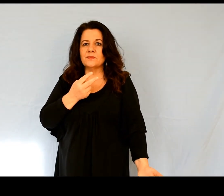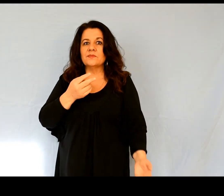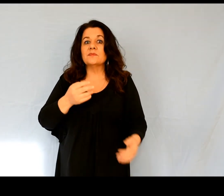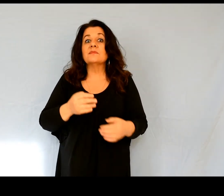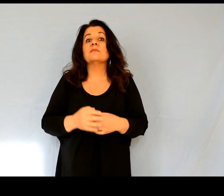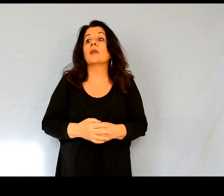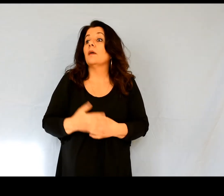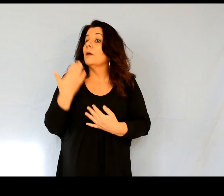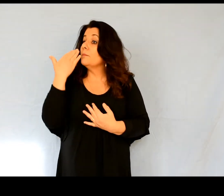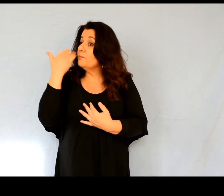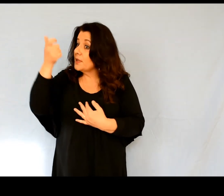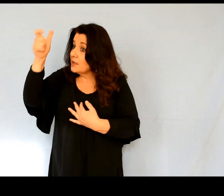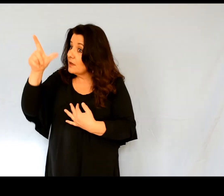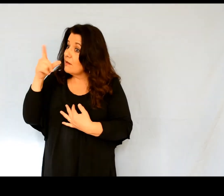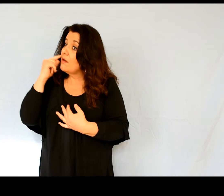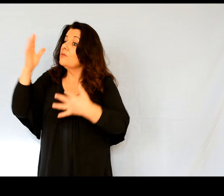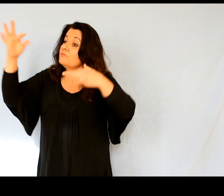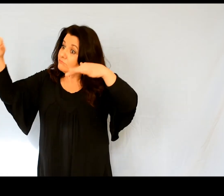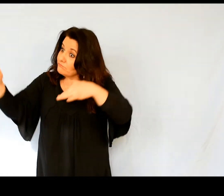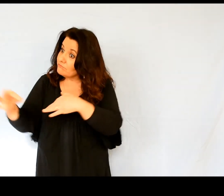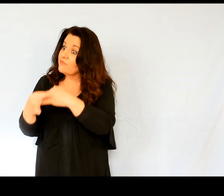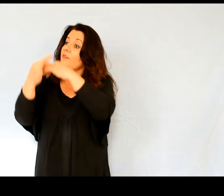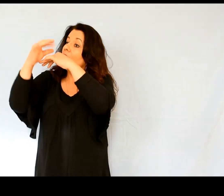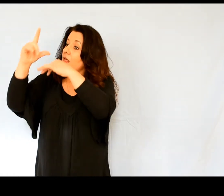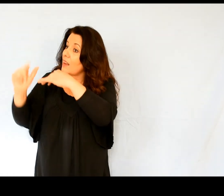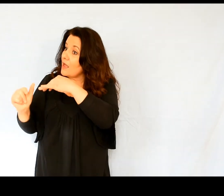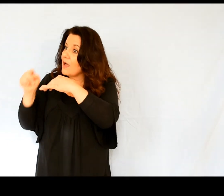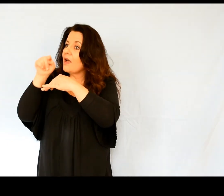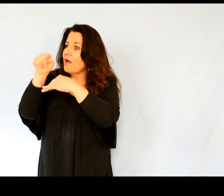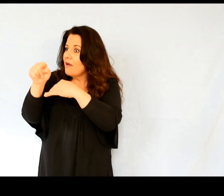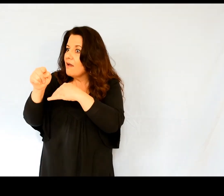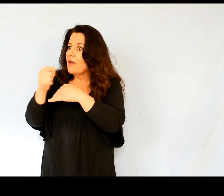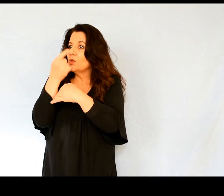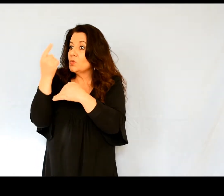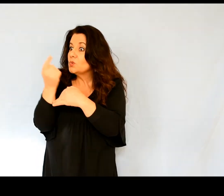Celui qui est marié a le souci des affaires de ce monde.